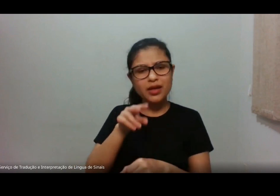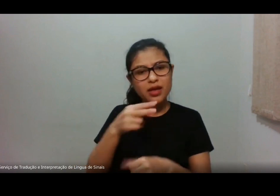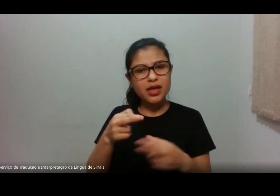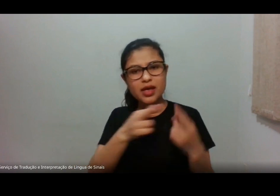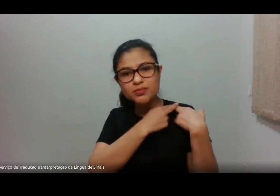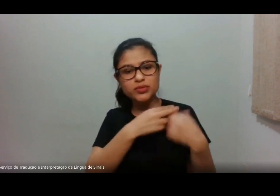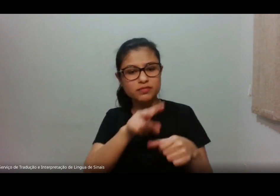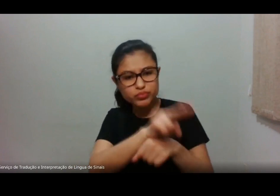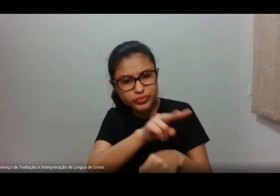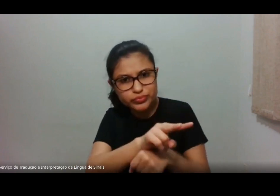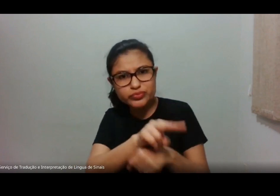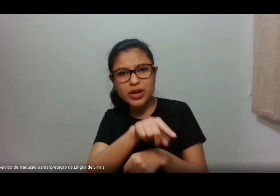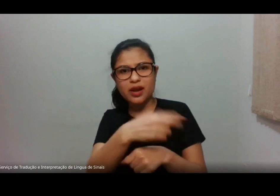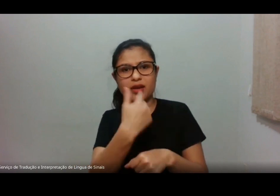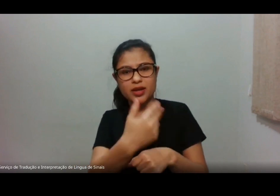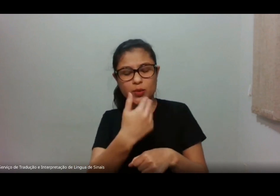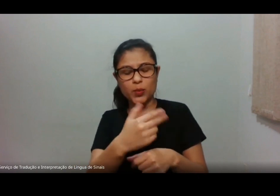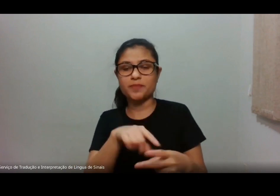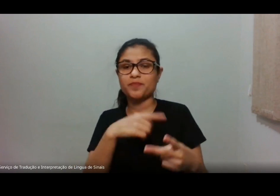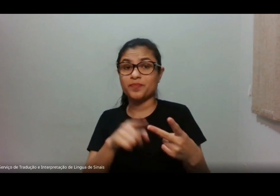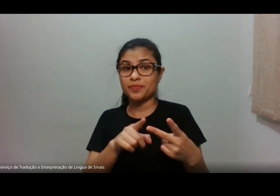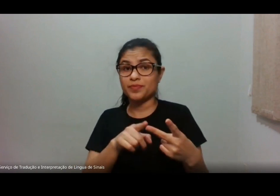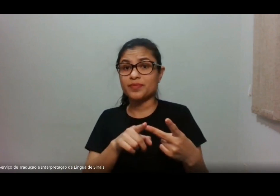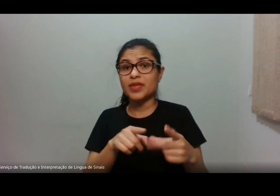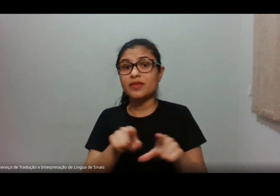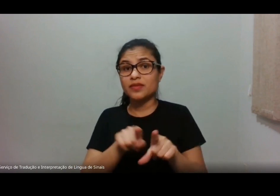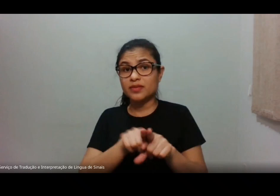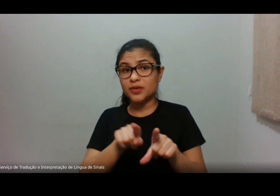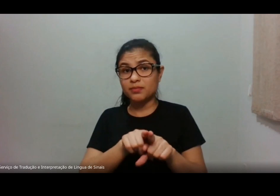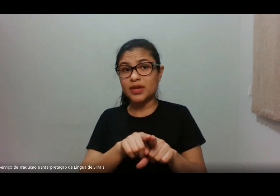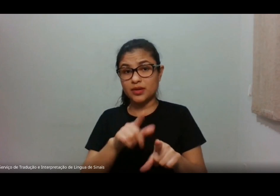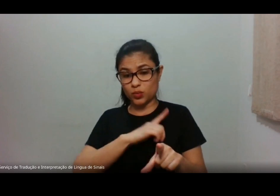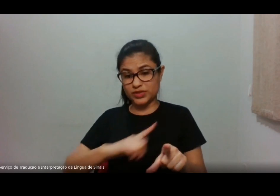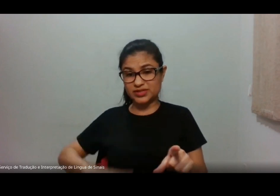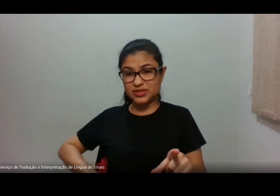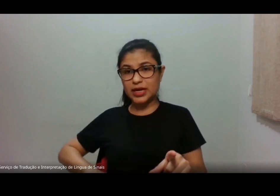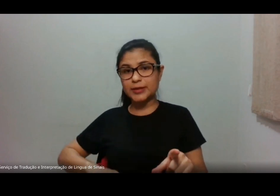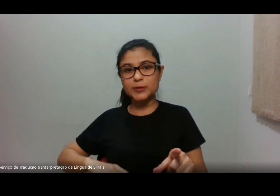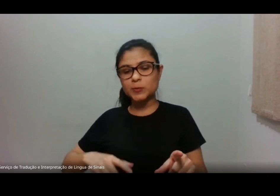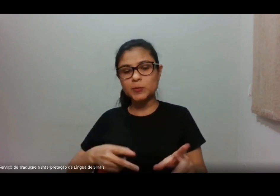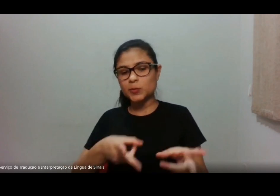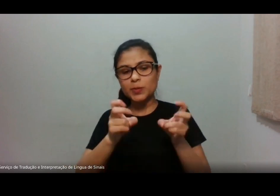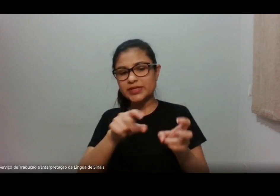comunidade usuária daquela língua, a comunidade sequer existe.